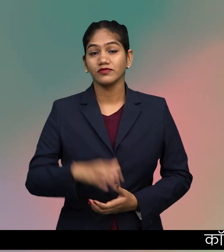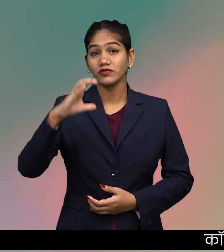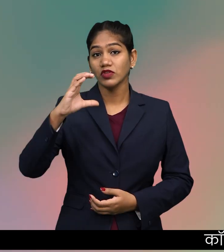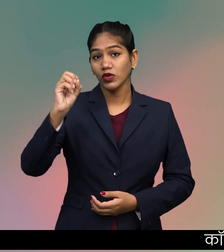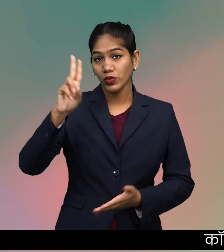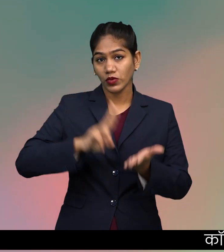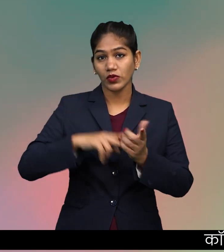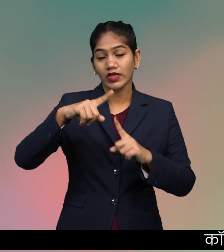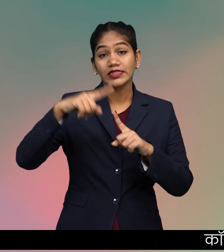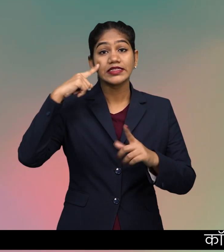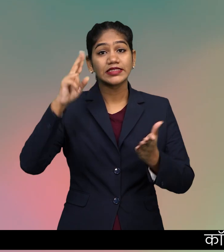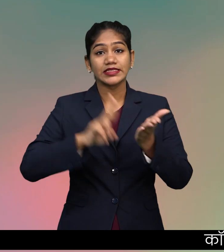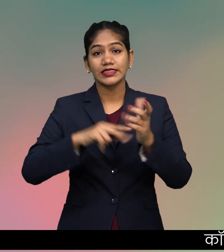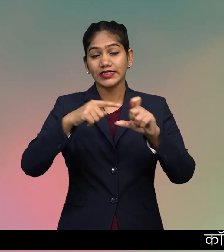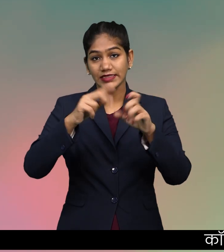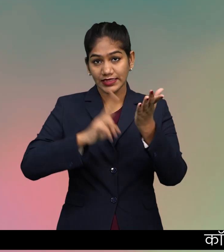कॉन्टिनेंटल शेल्फ,